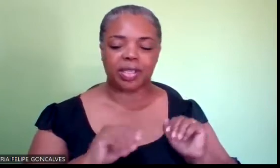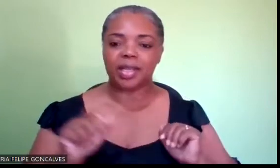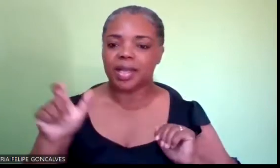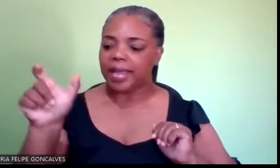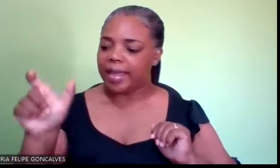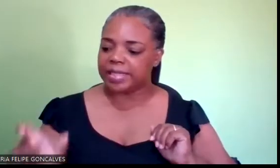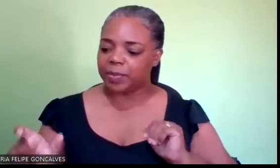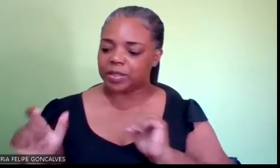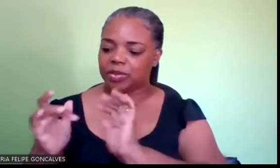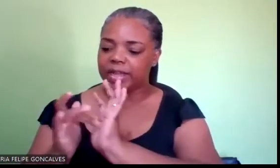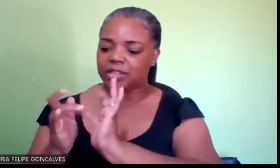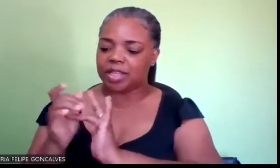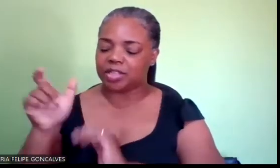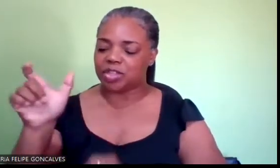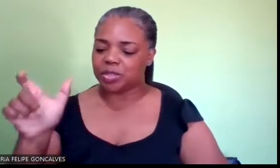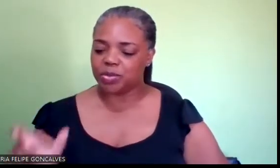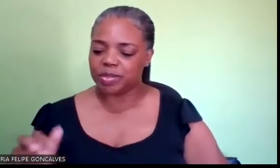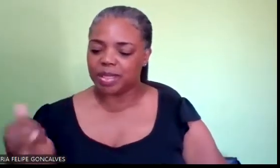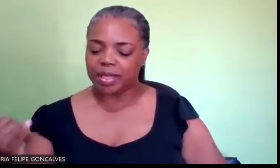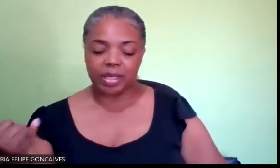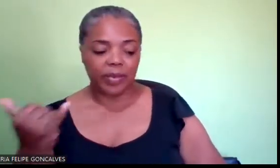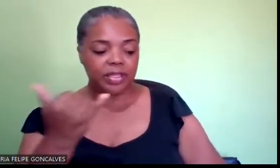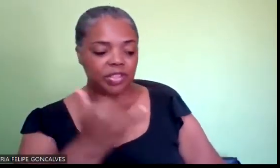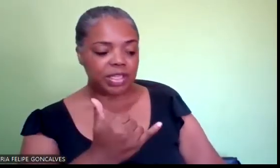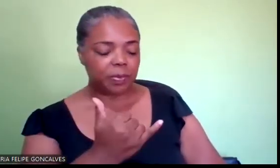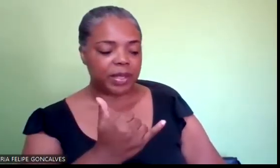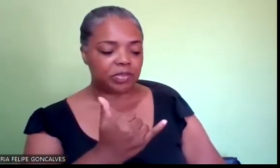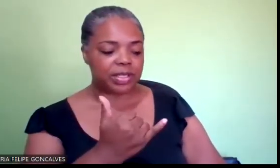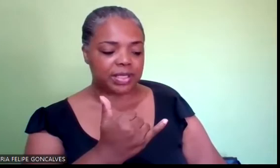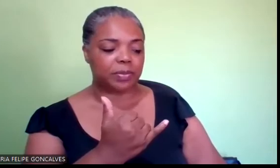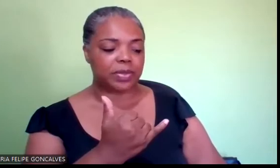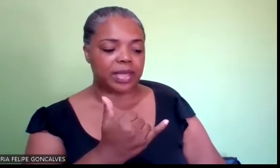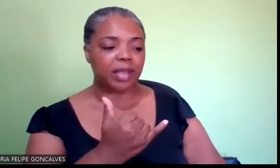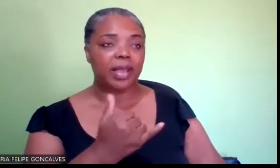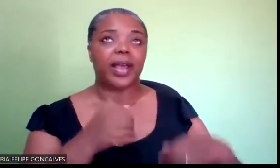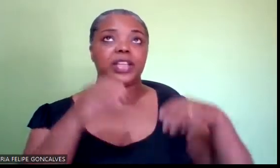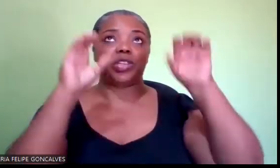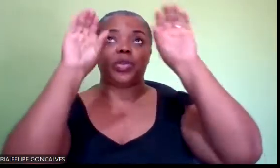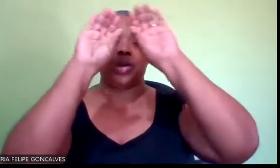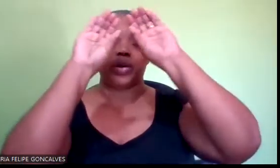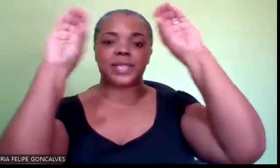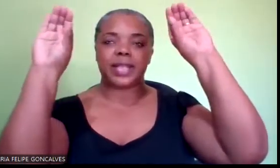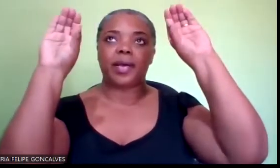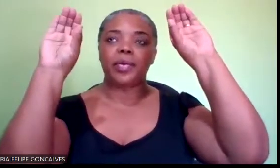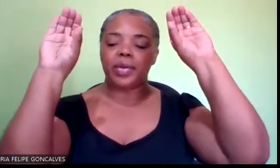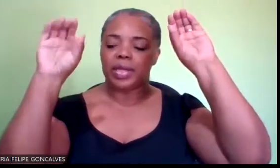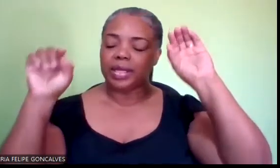aqui. Esse personagem aqui é Jesus, então ele disse para os discípulos, né? A gente coloca o céu. Então